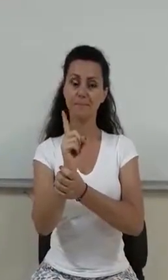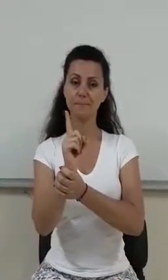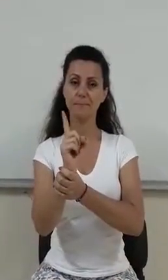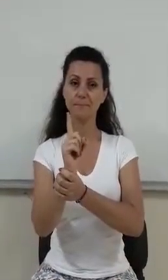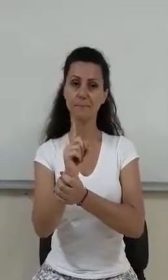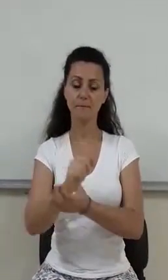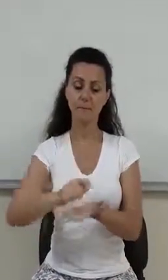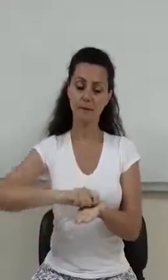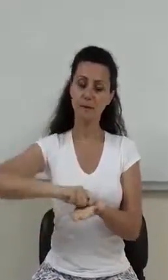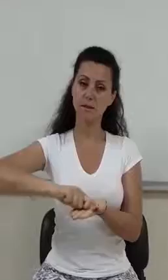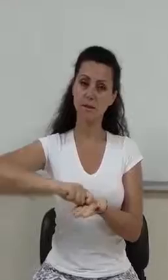silgi,